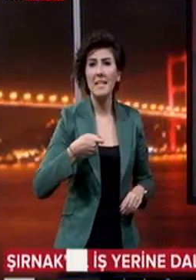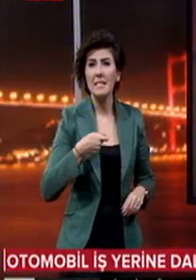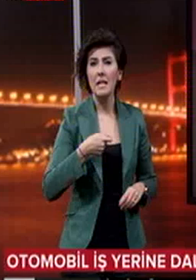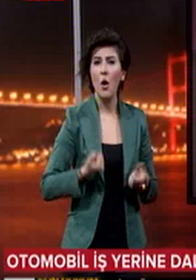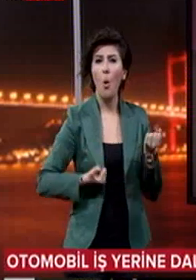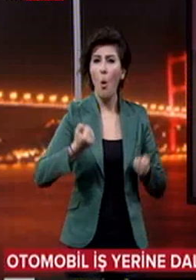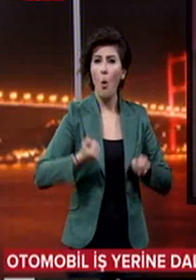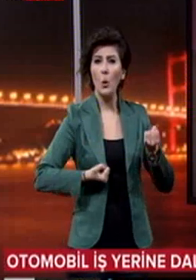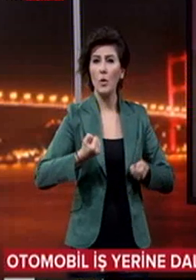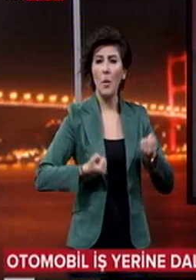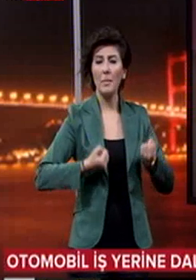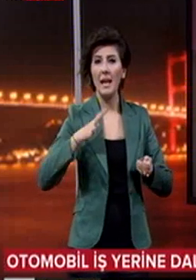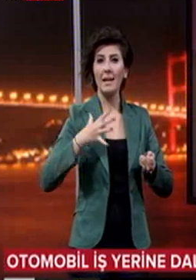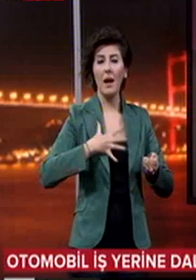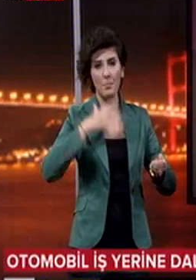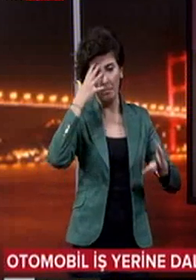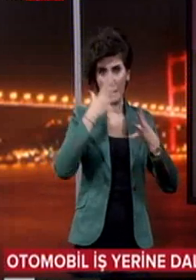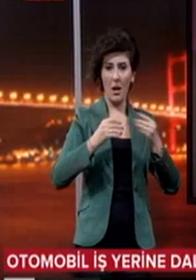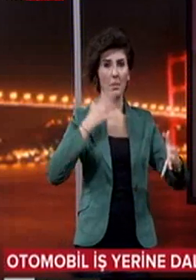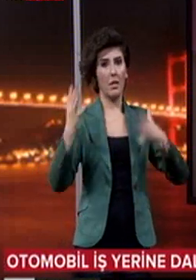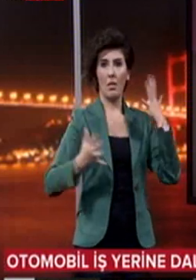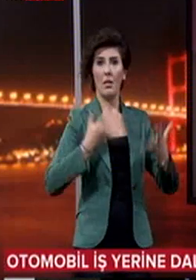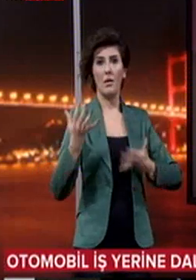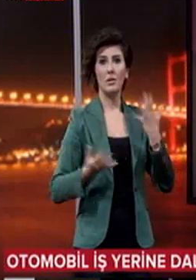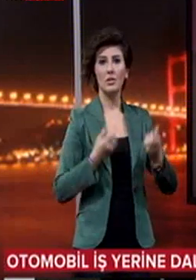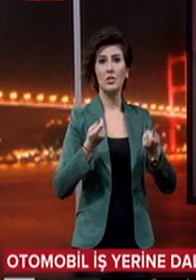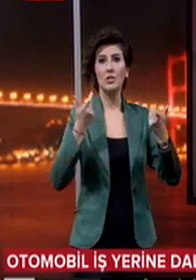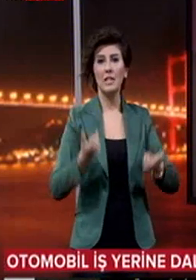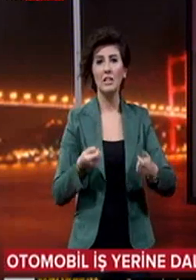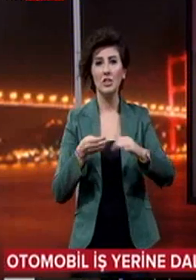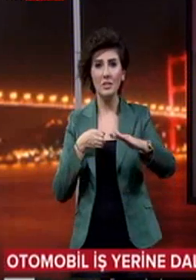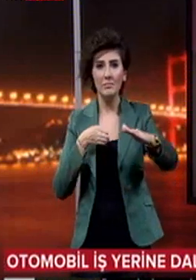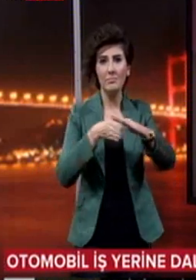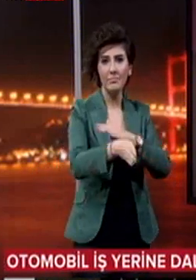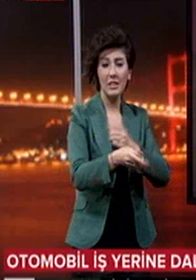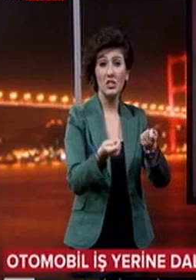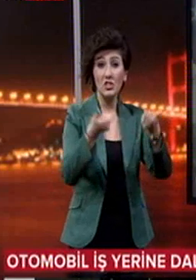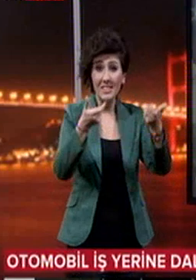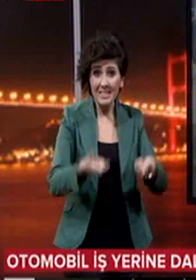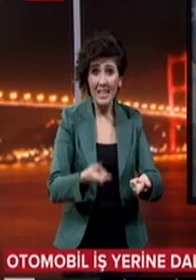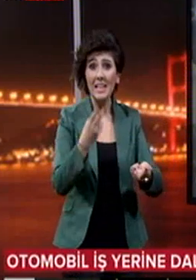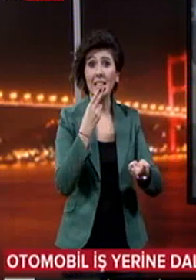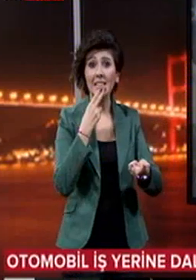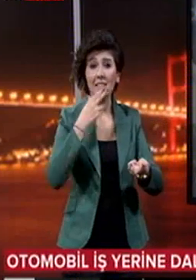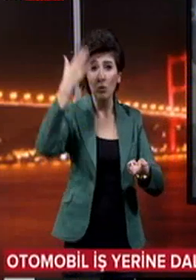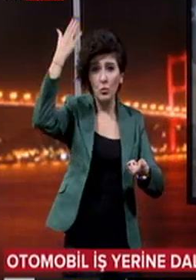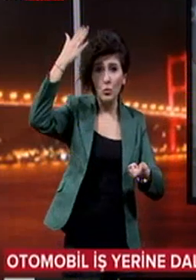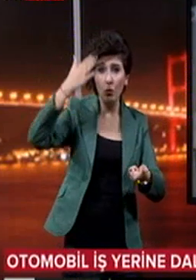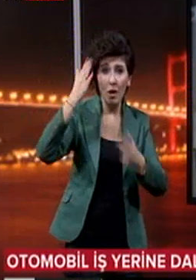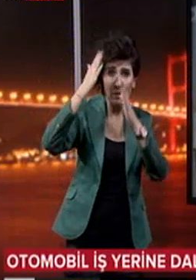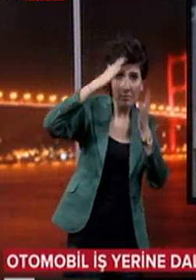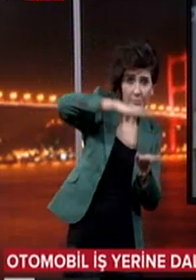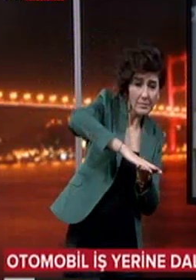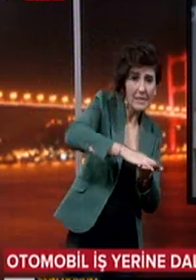Brezilya'da otomobilinin hakimiyetini kaybeden sürücü iş yerinden içeri daldı. İş yerindeki bir kadın duvarı yıkan aracın altında